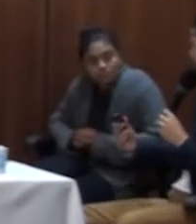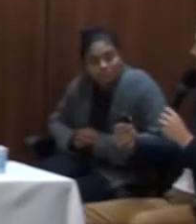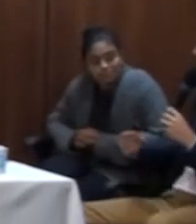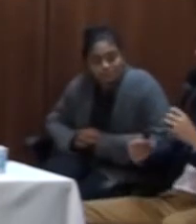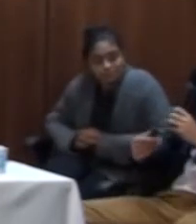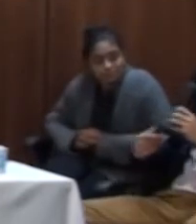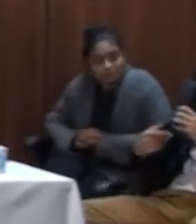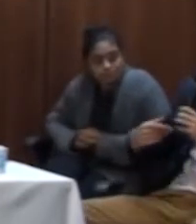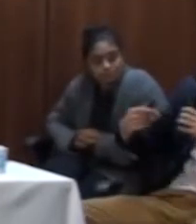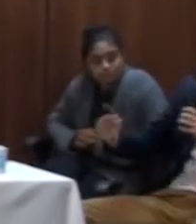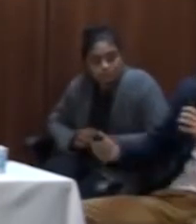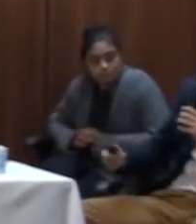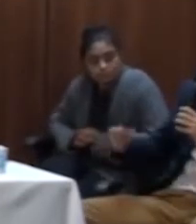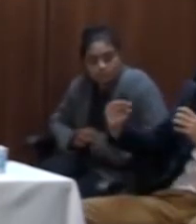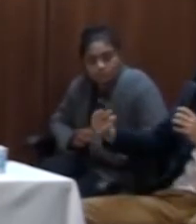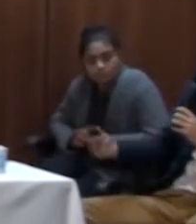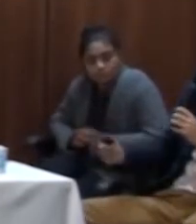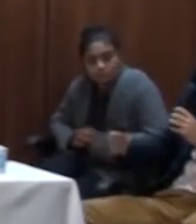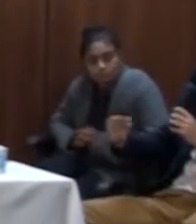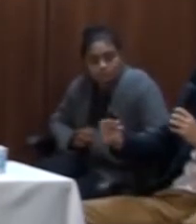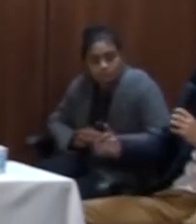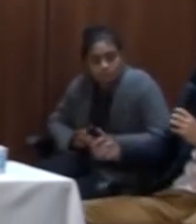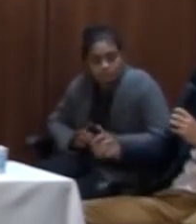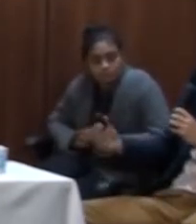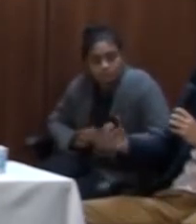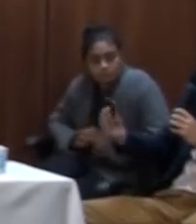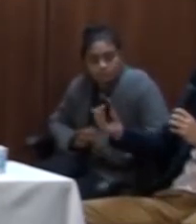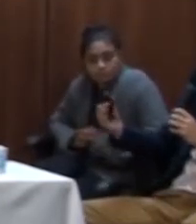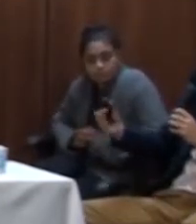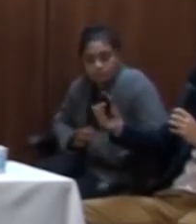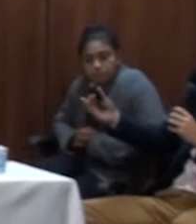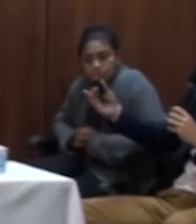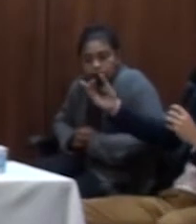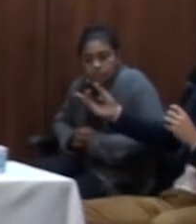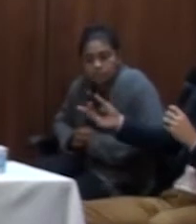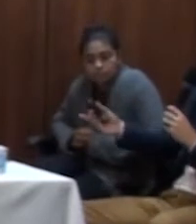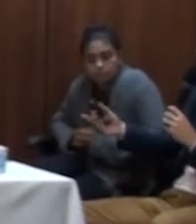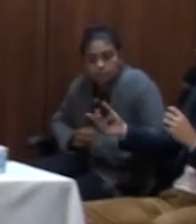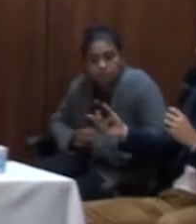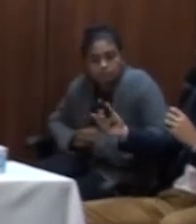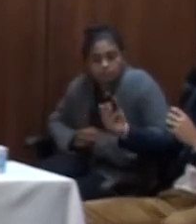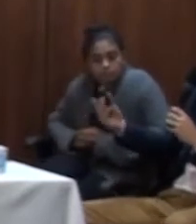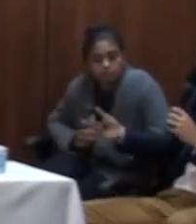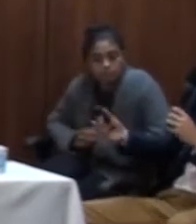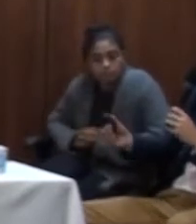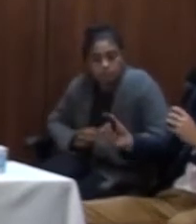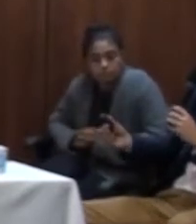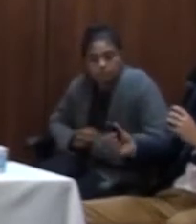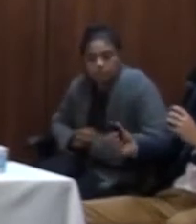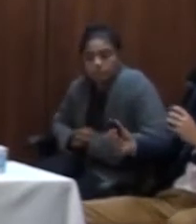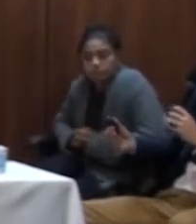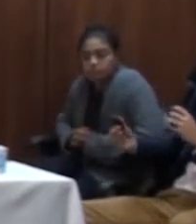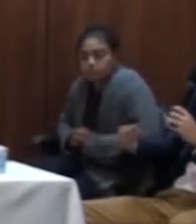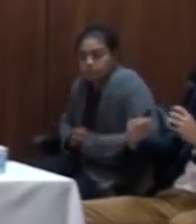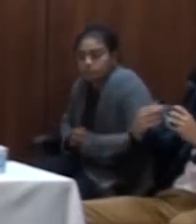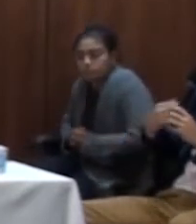Thaís, as diversas entrevistas que a gente fez, enfim, se essas pessoas elas não fizeram essa solicitação para saber o seu lugar na fila